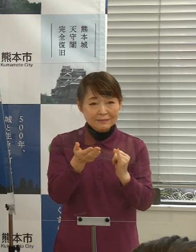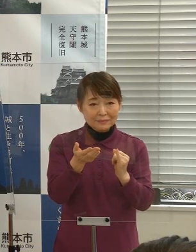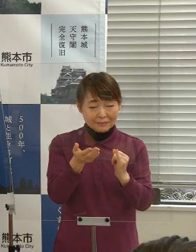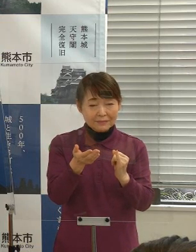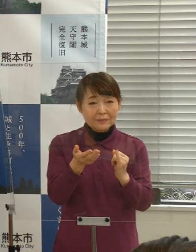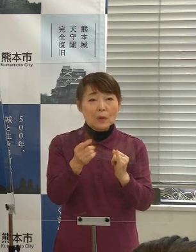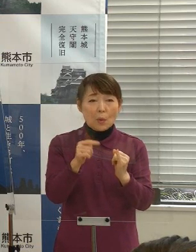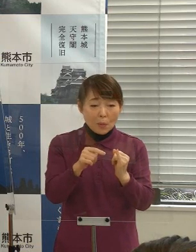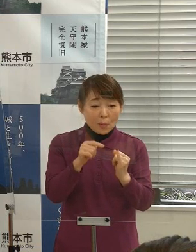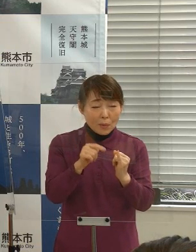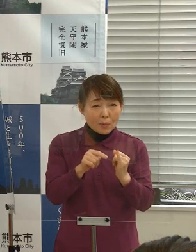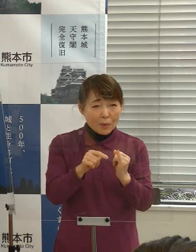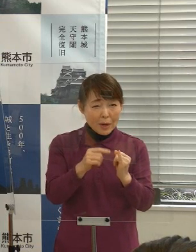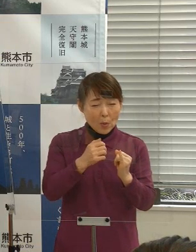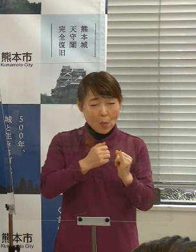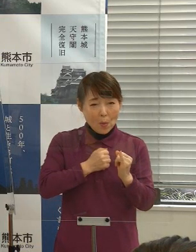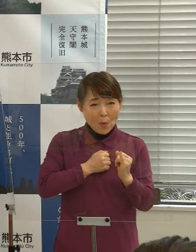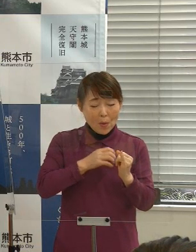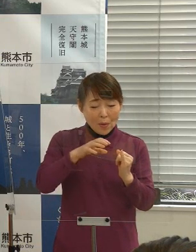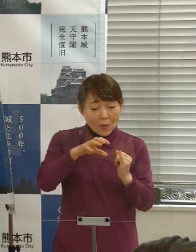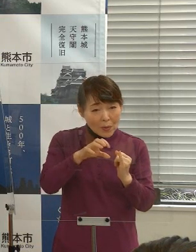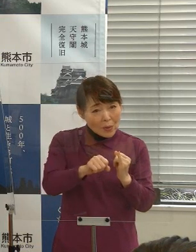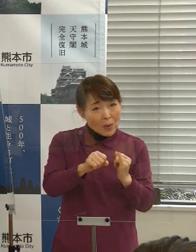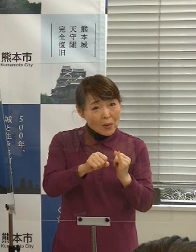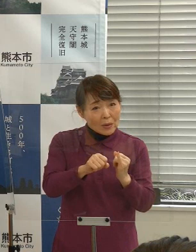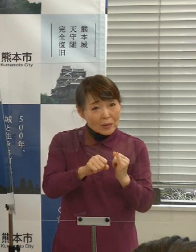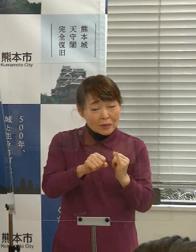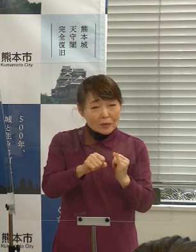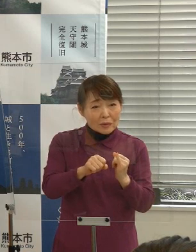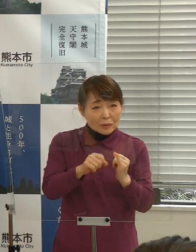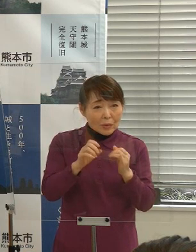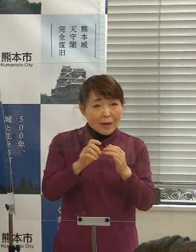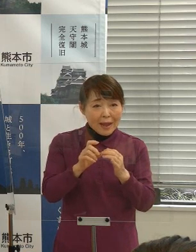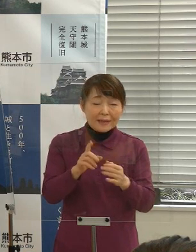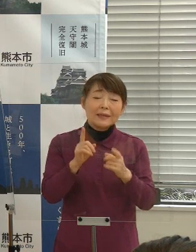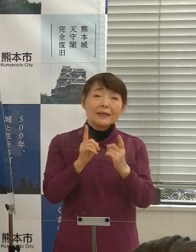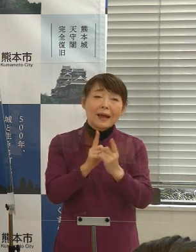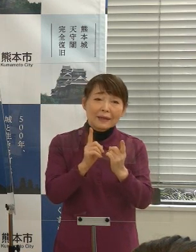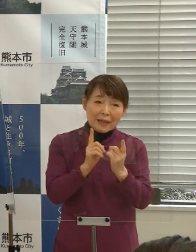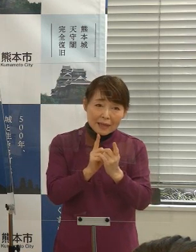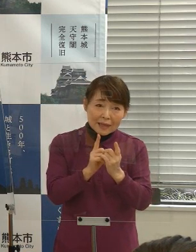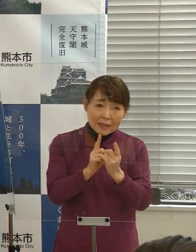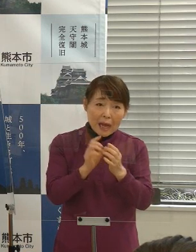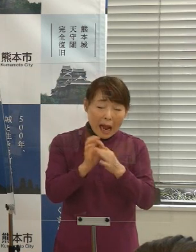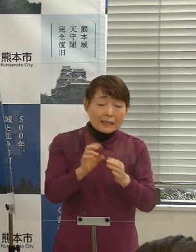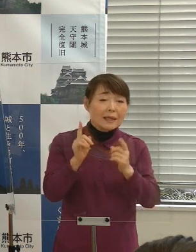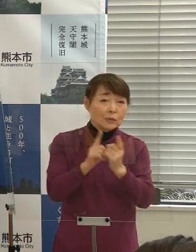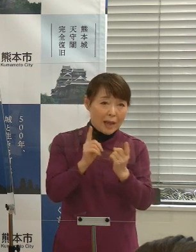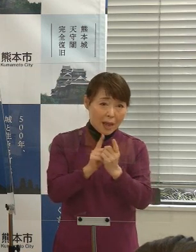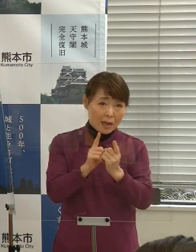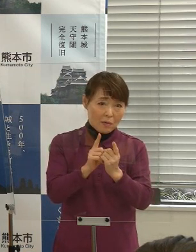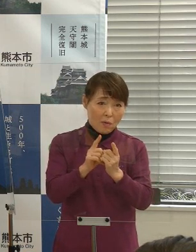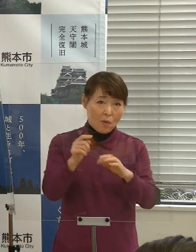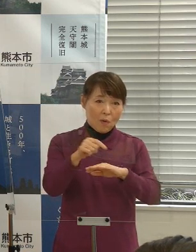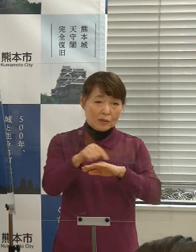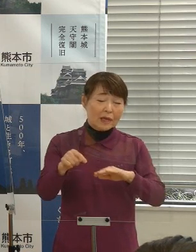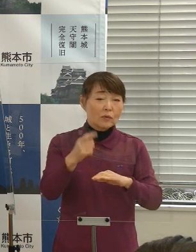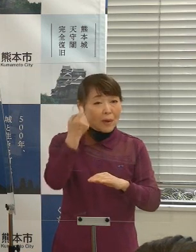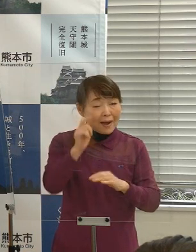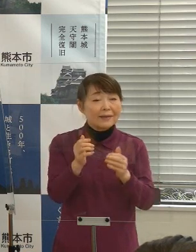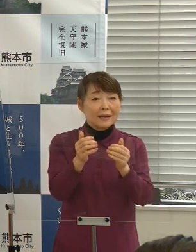知る、そして対応策を考えるという必要があるというふうに思っていますので、単なるこれは制度論だけで、